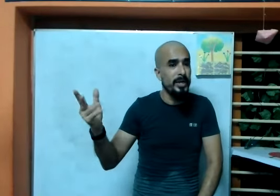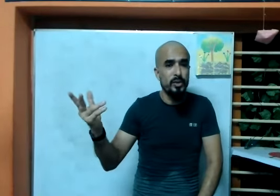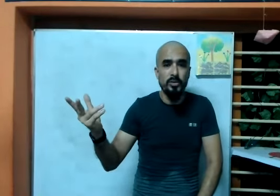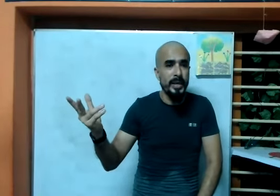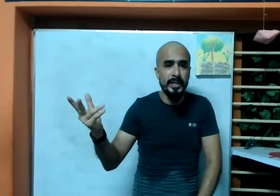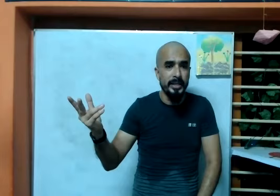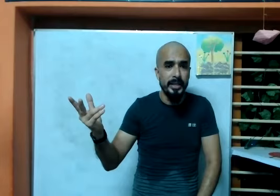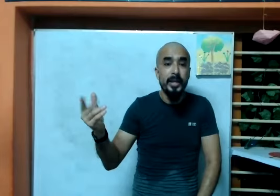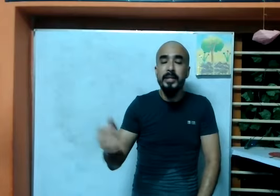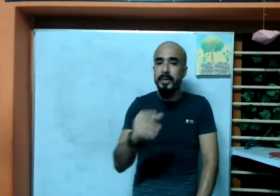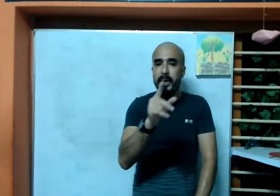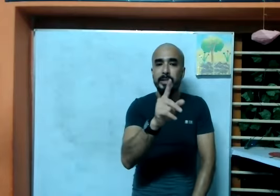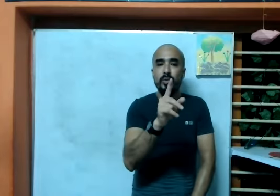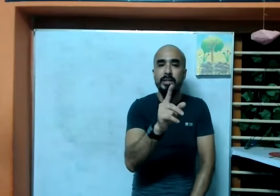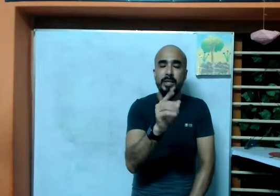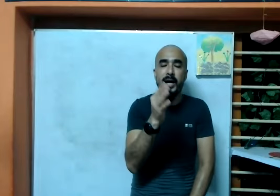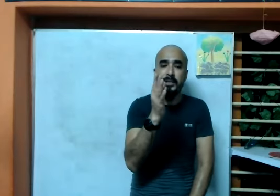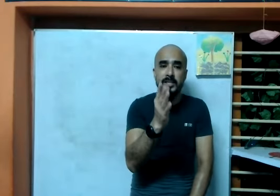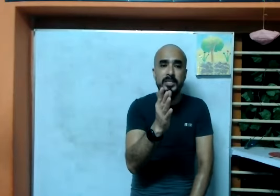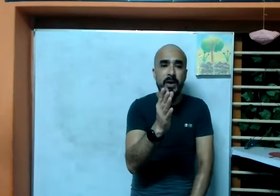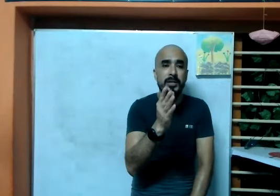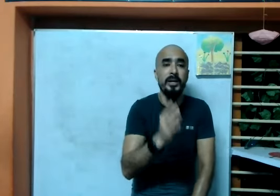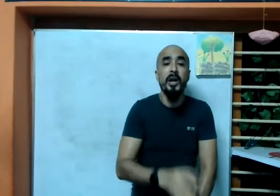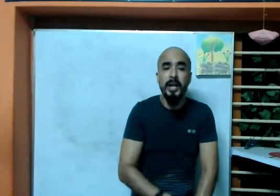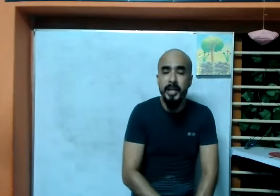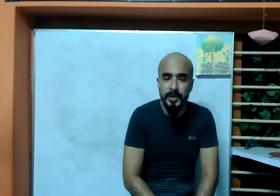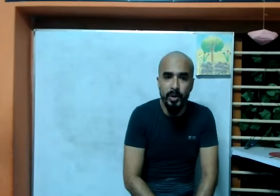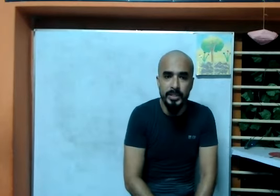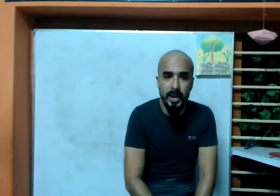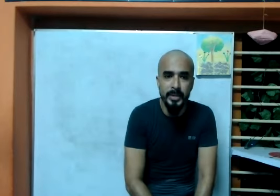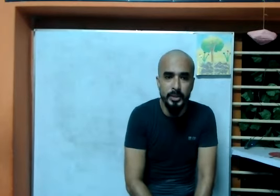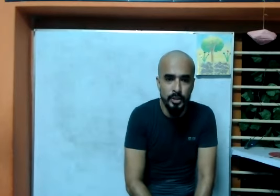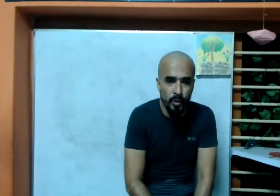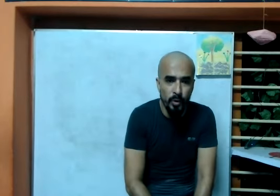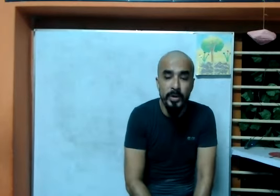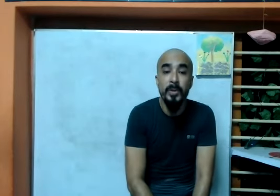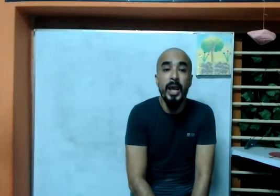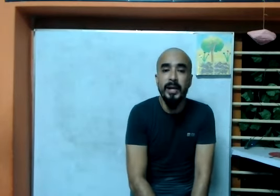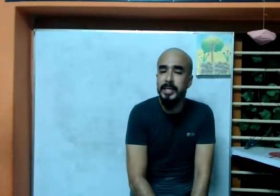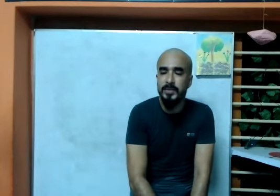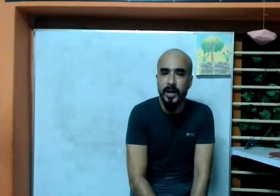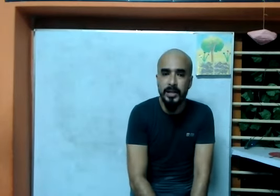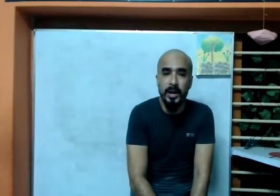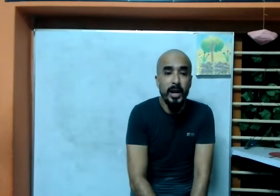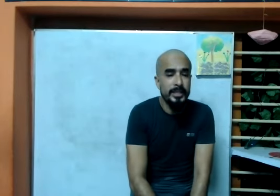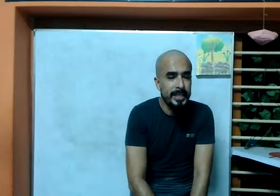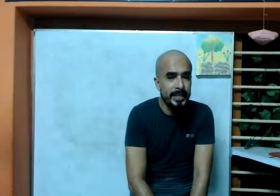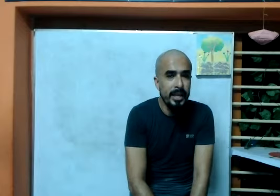গেছে অটোমেটিকলি তেমনি ভাবে তোয়াসিন আস্কড হিজ ফাদার ইফ হি ওয়াজ কামিং সুন অ্যান্ড হিজ ফাদার সেড